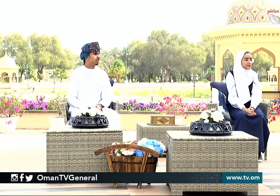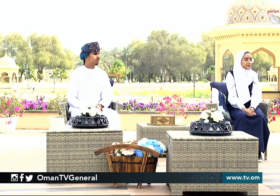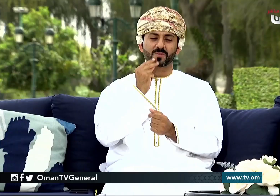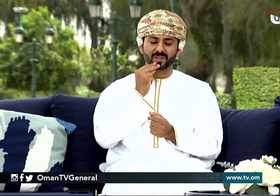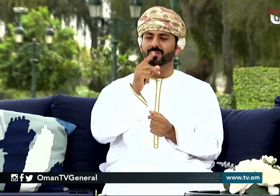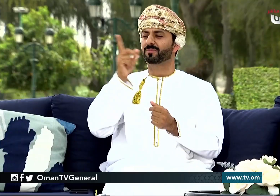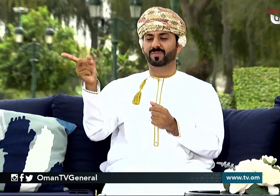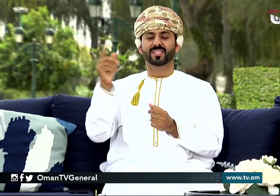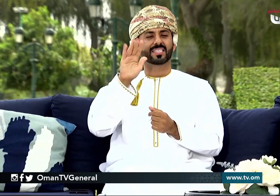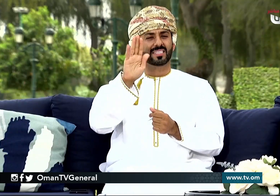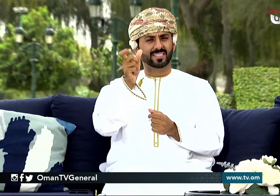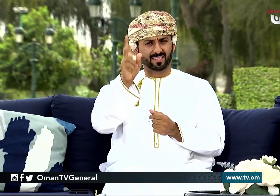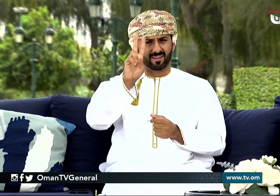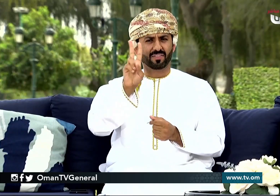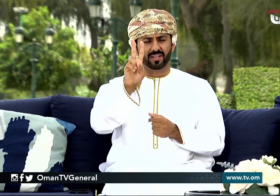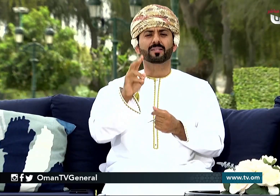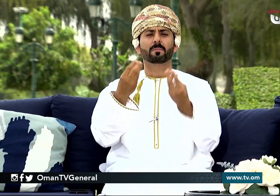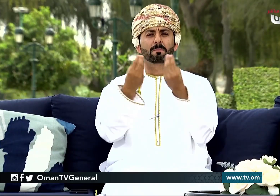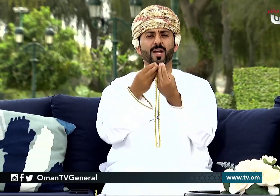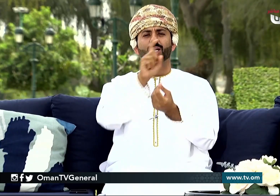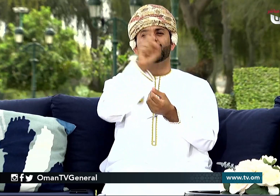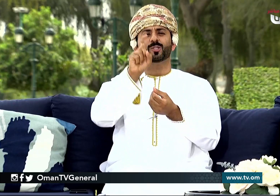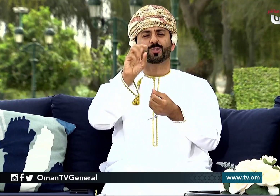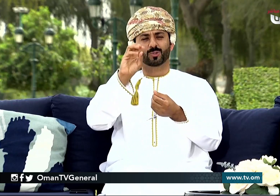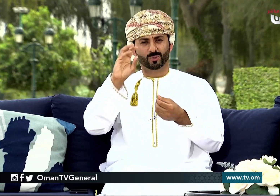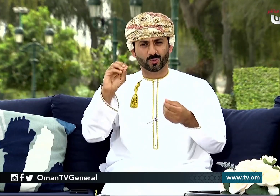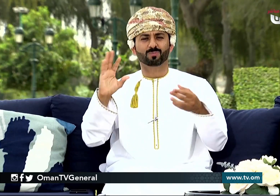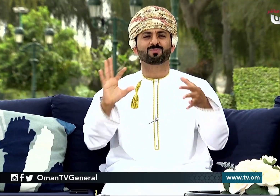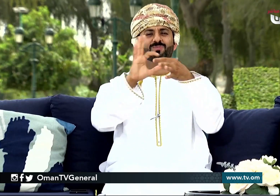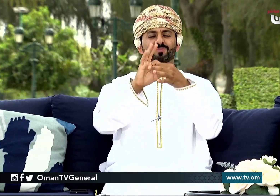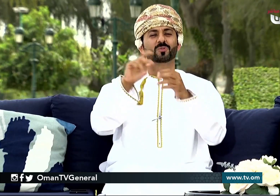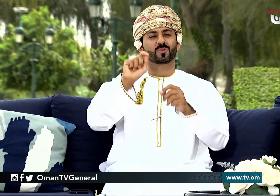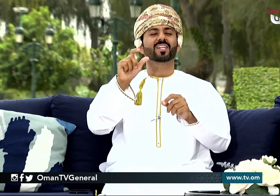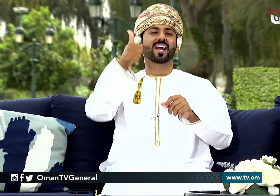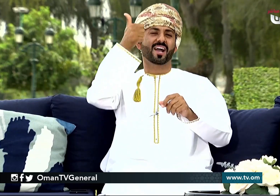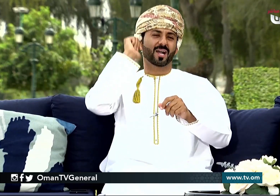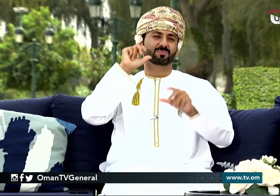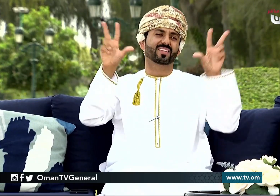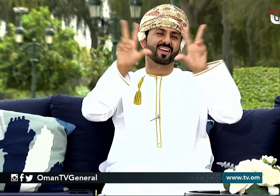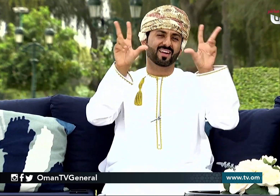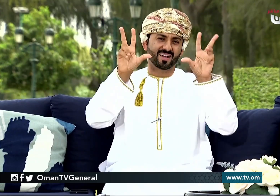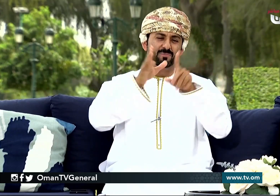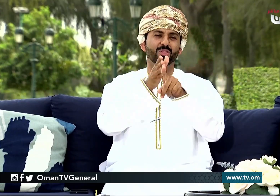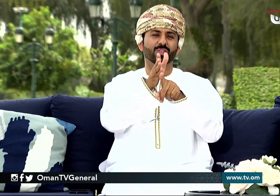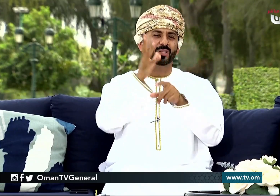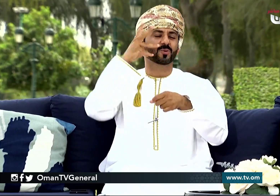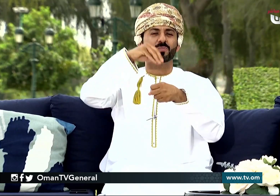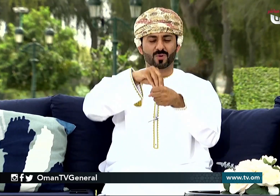اليوم أيضا بسأل المؤيد وأيضا سناء, هم مع بعض كانوا أيضا معنا في برنامج التعامل عن بعد